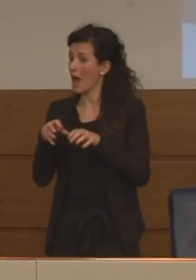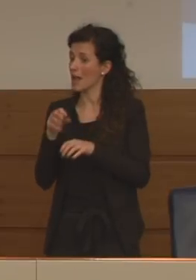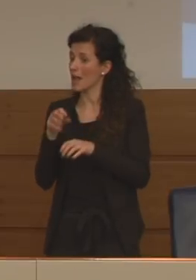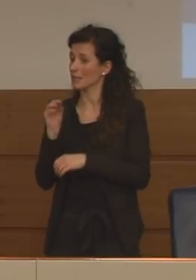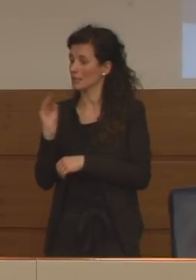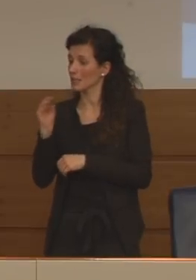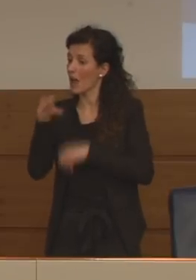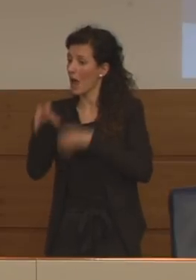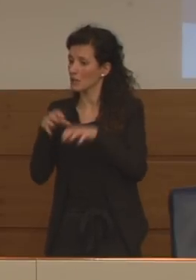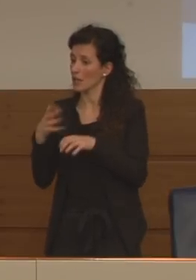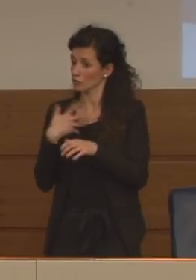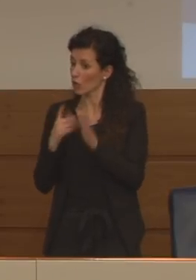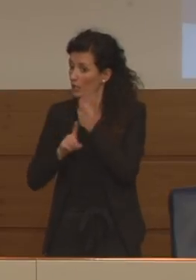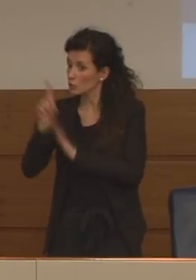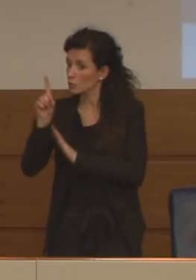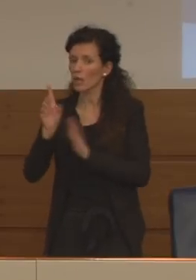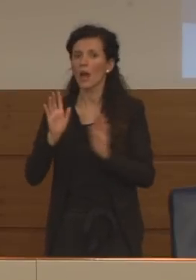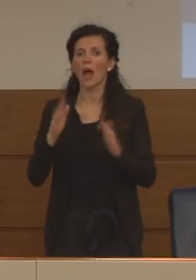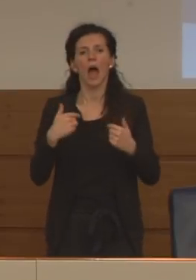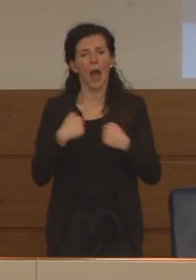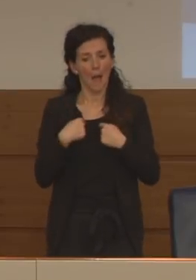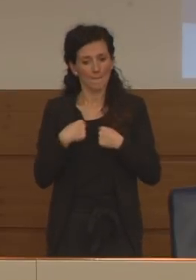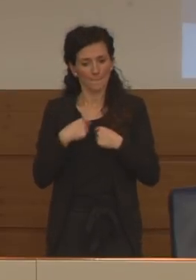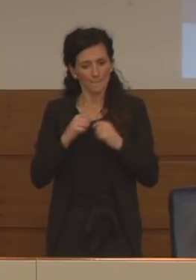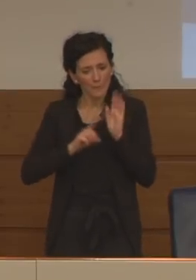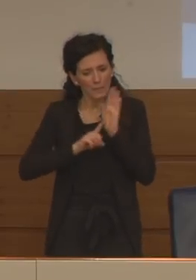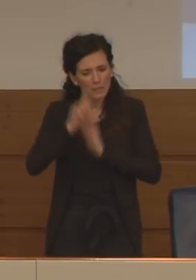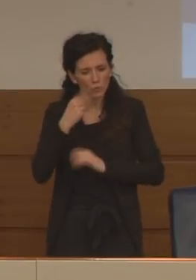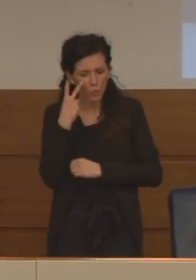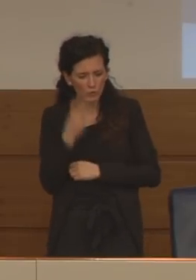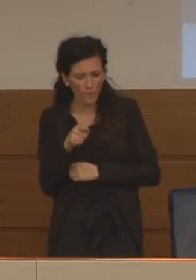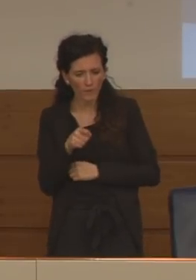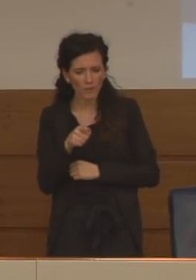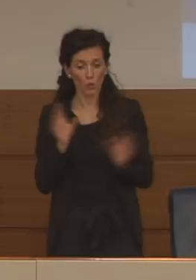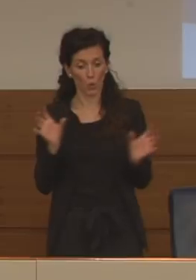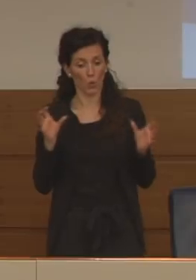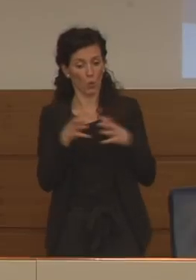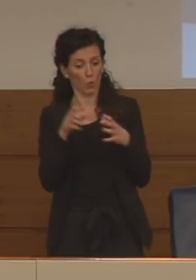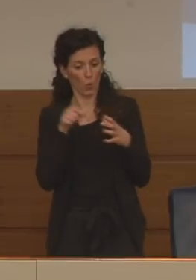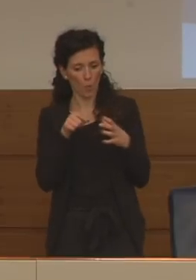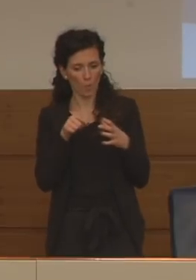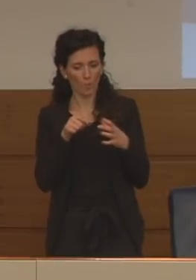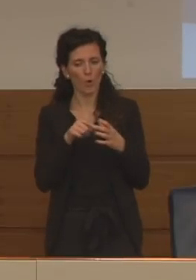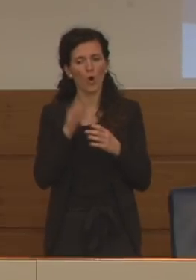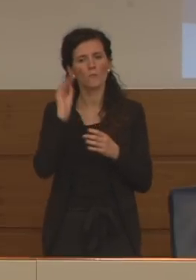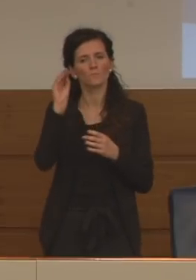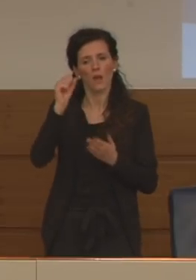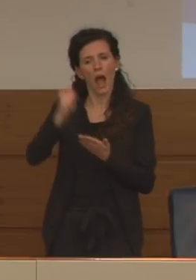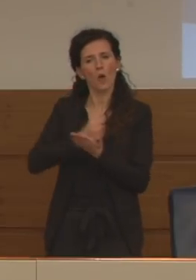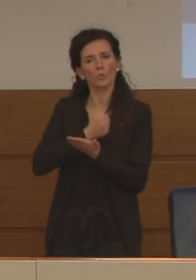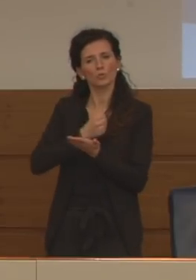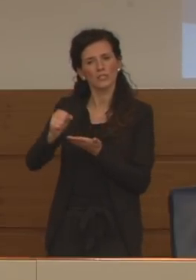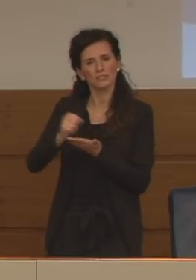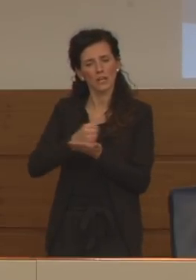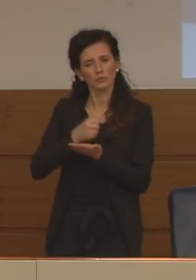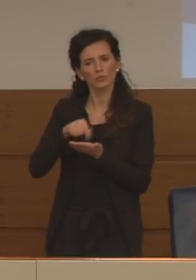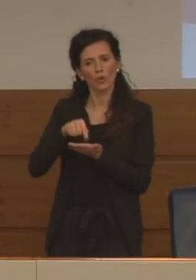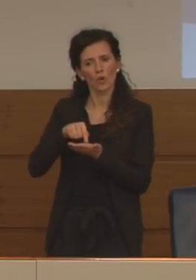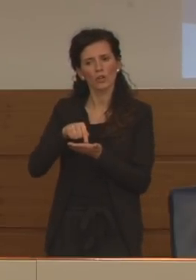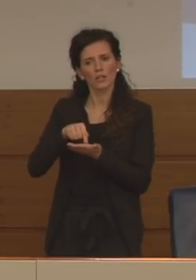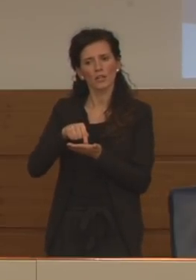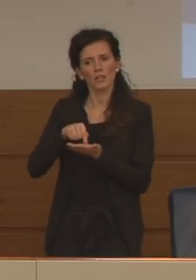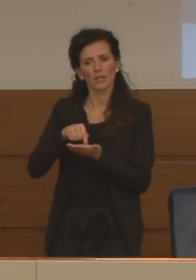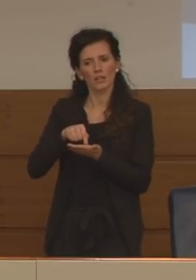a me risulta che ci sono alcuni gruppi stanno chiedendo l'autorizzazione o sto anno stanno iniziando